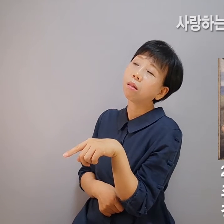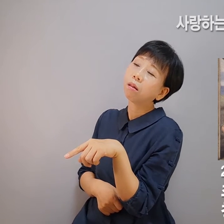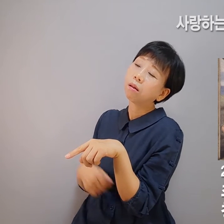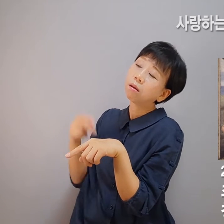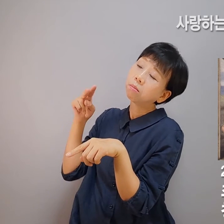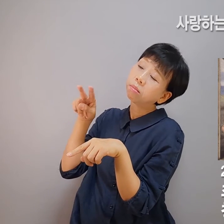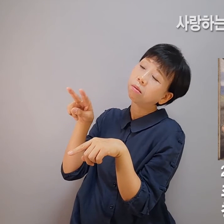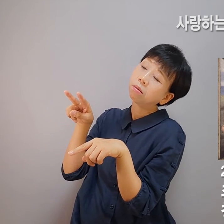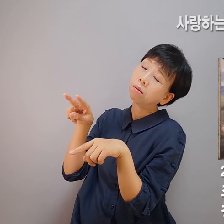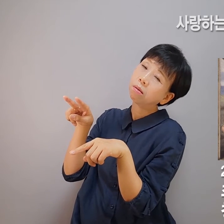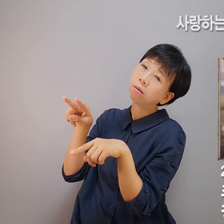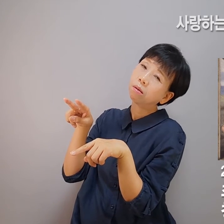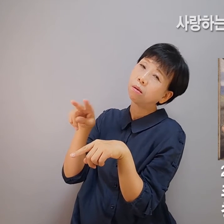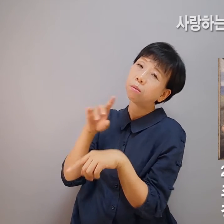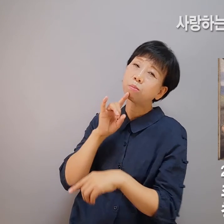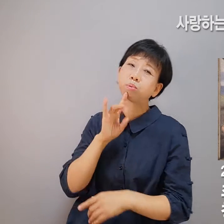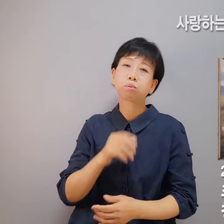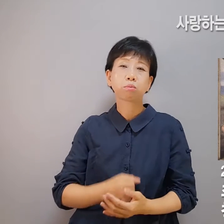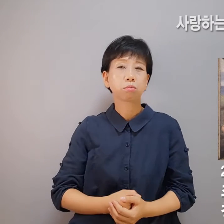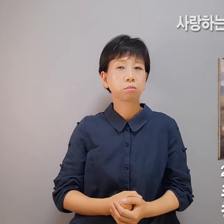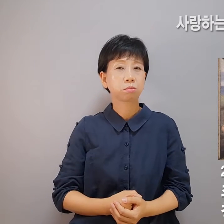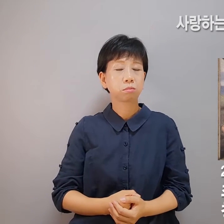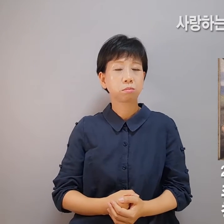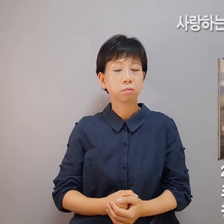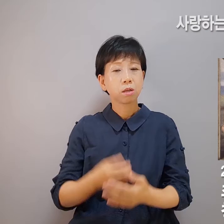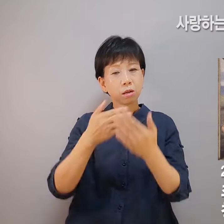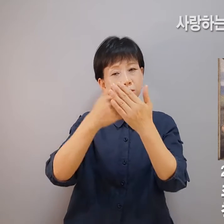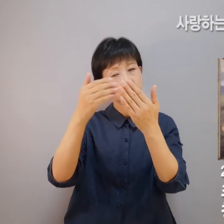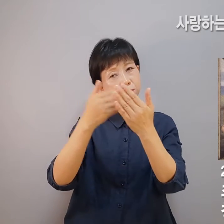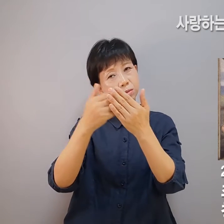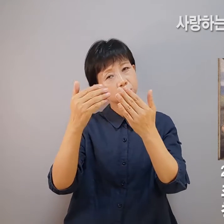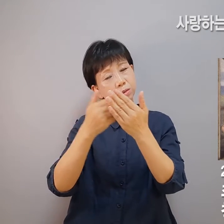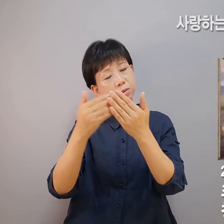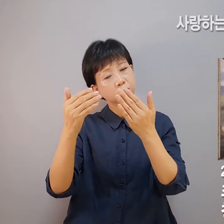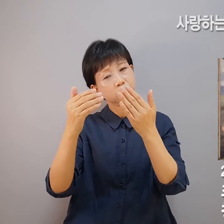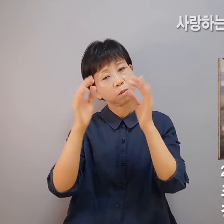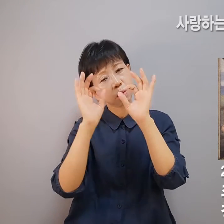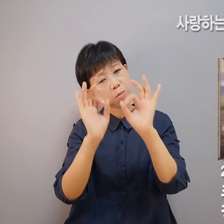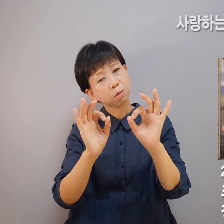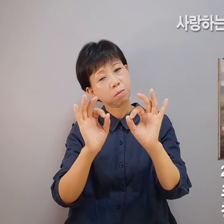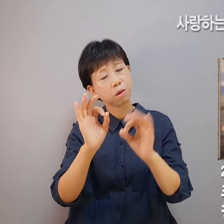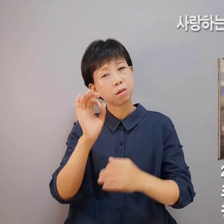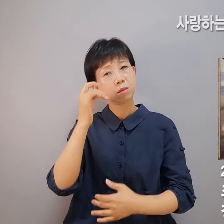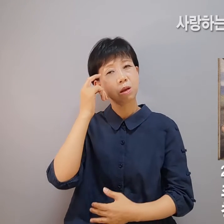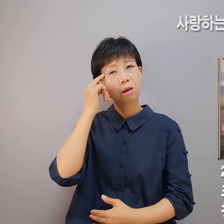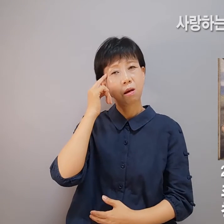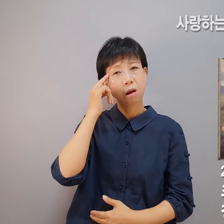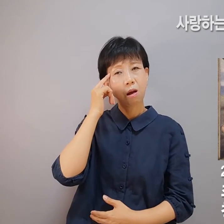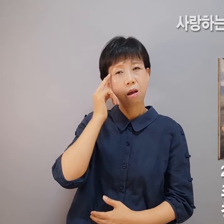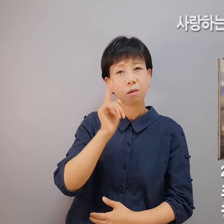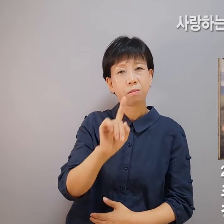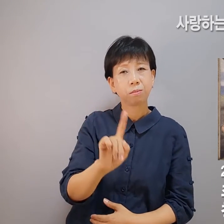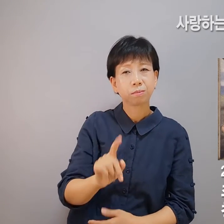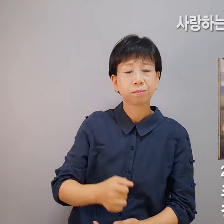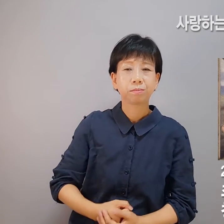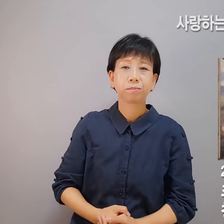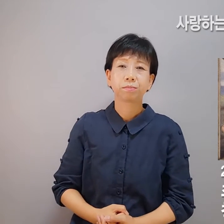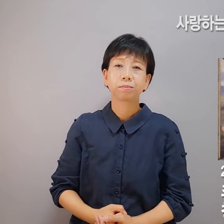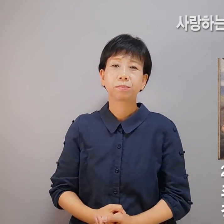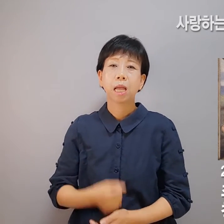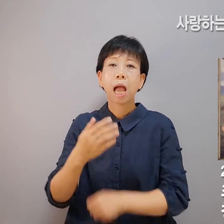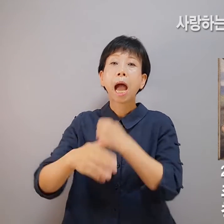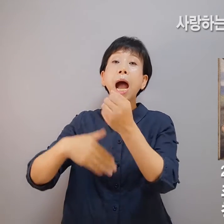바라볼 뿐입니다. 이 그림을 떠올려 보시면 어떤 생각이 여러분은 드십니까?